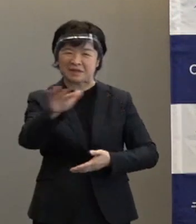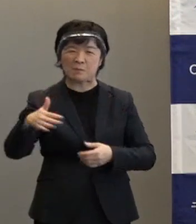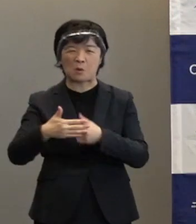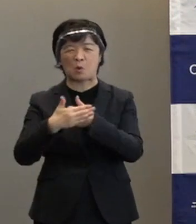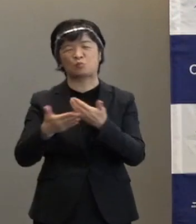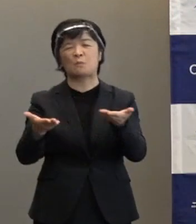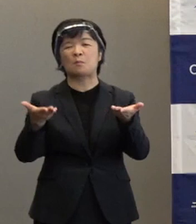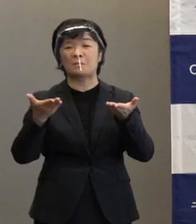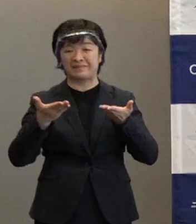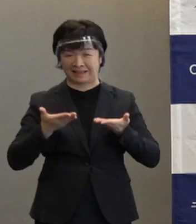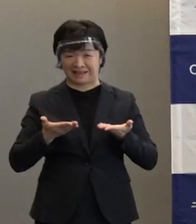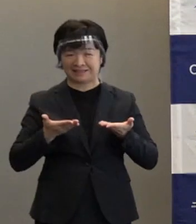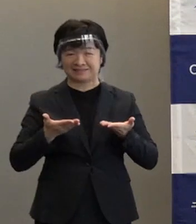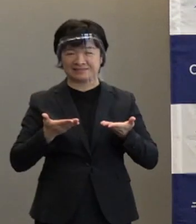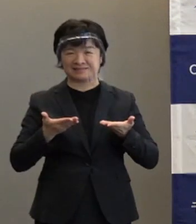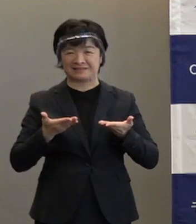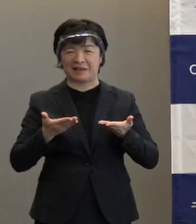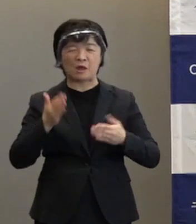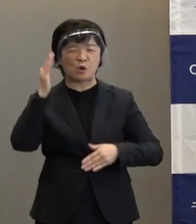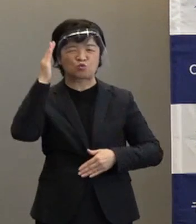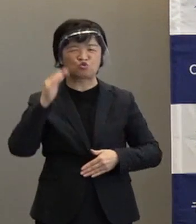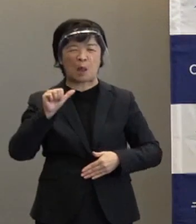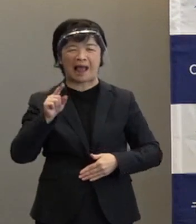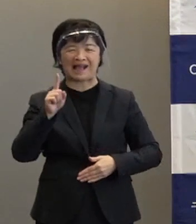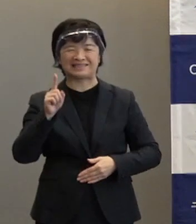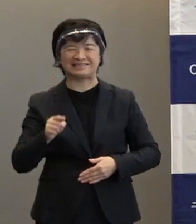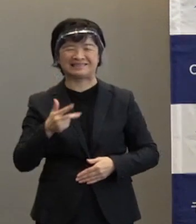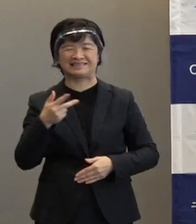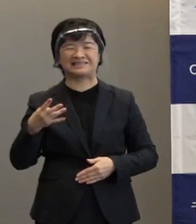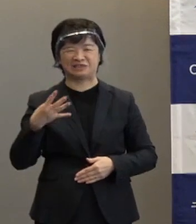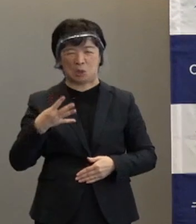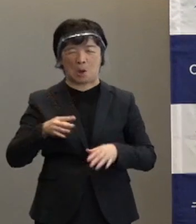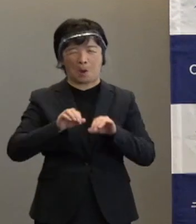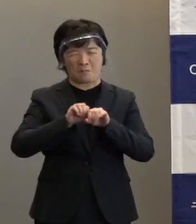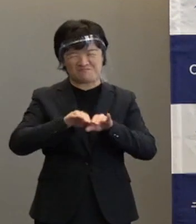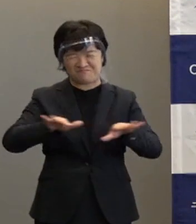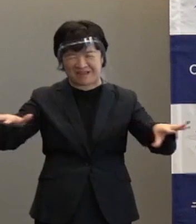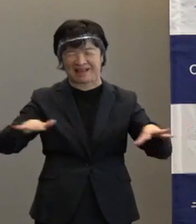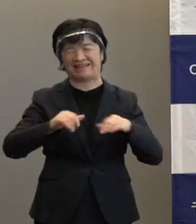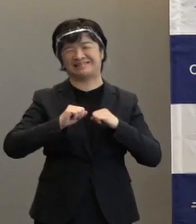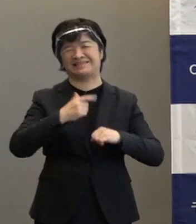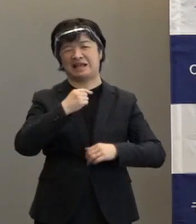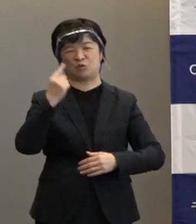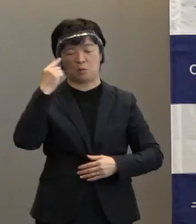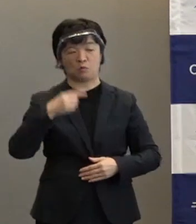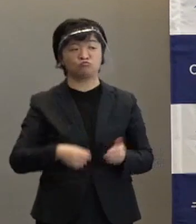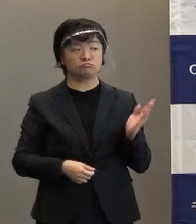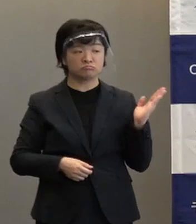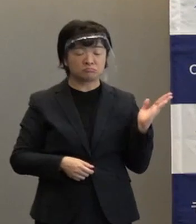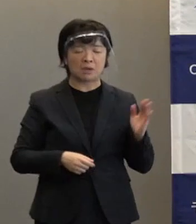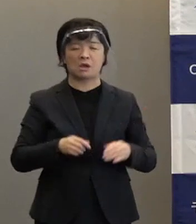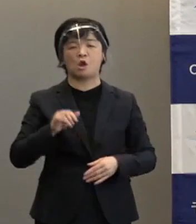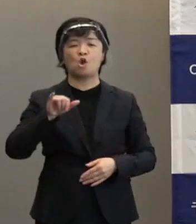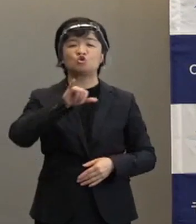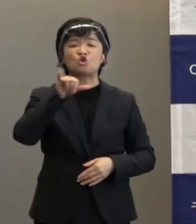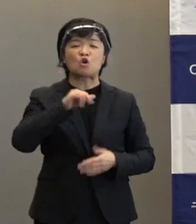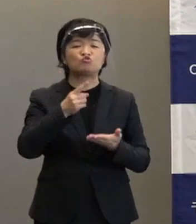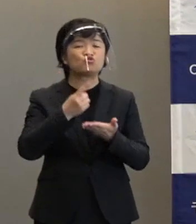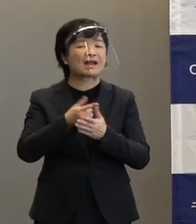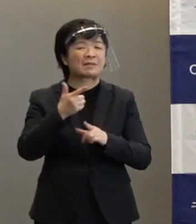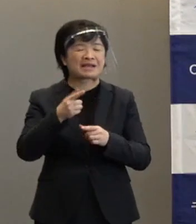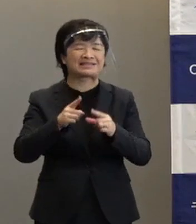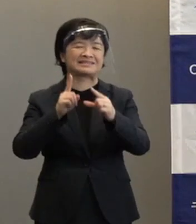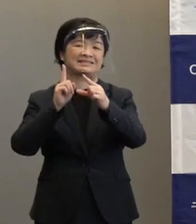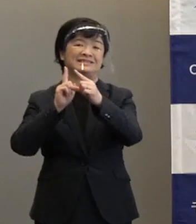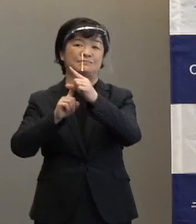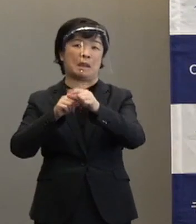ただきながら、クロアヒージョを広めていきたいと考えておりますのでよろしくお願いいたします。 多分その醤油だけではなく、まあ、千葉